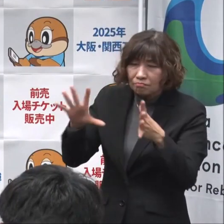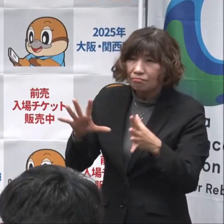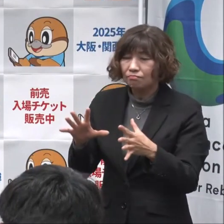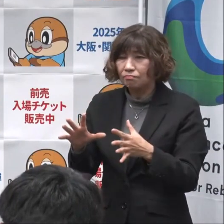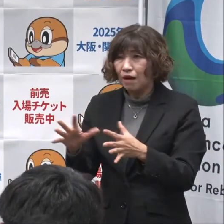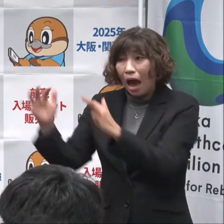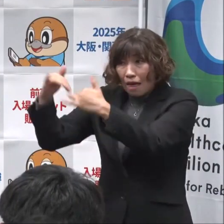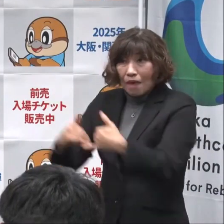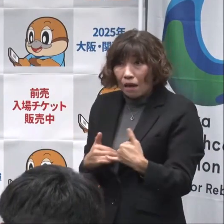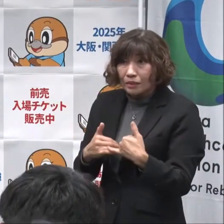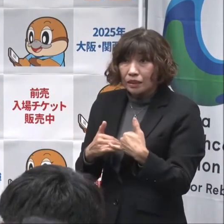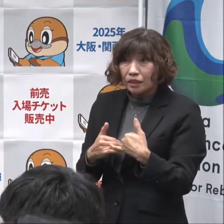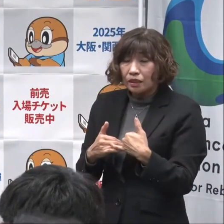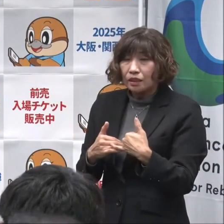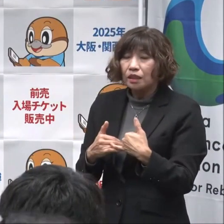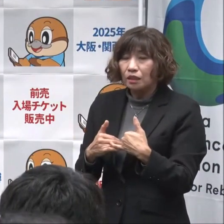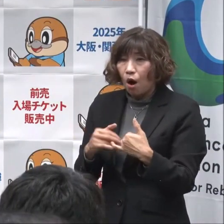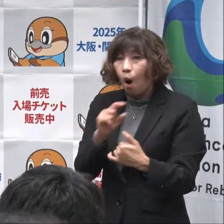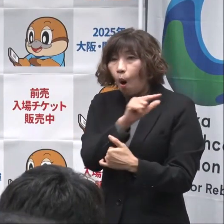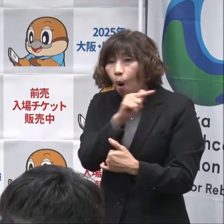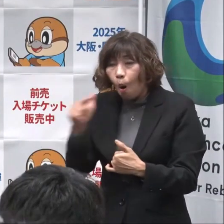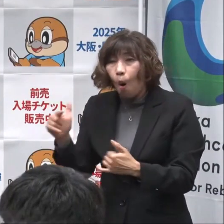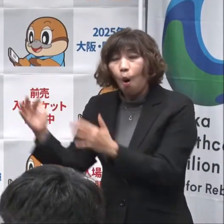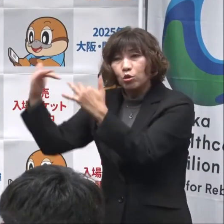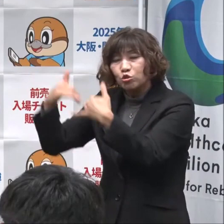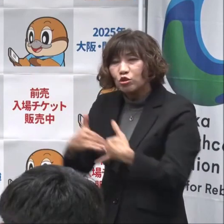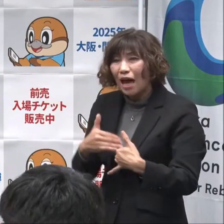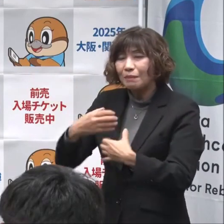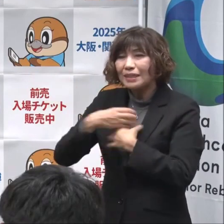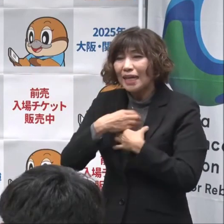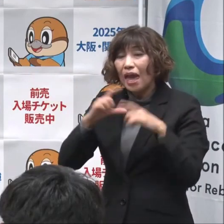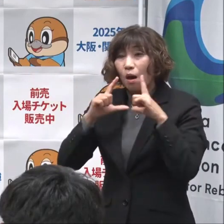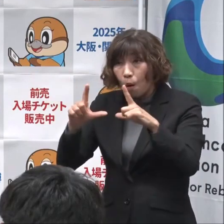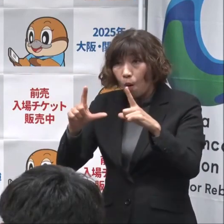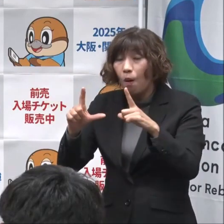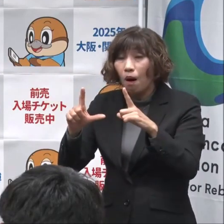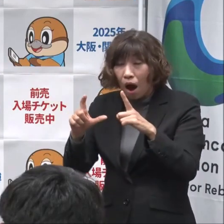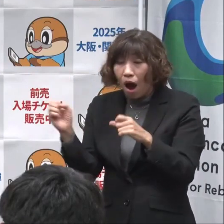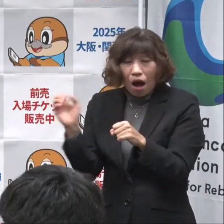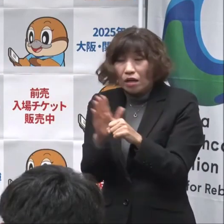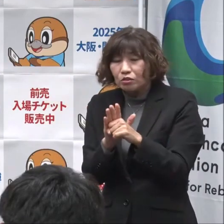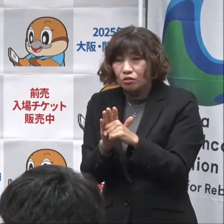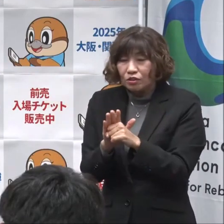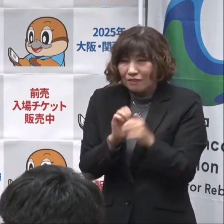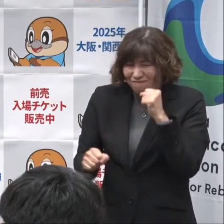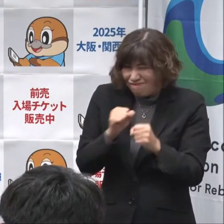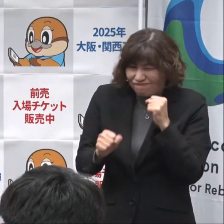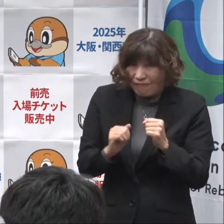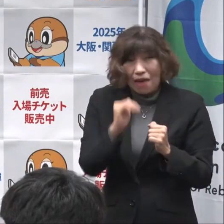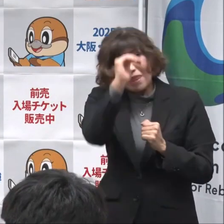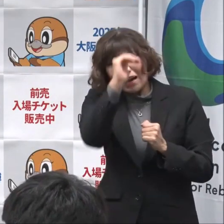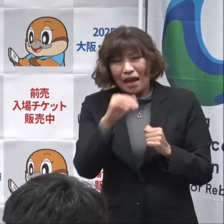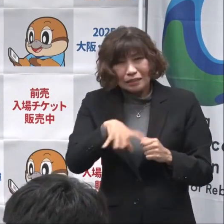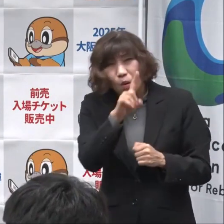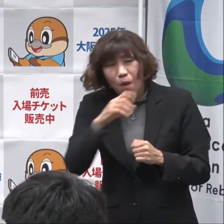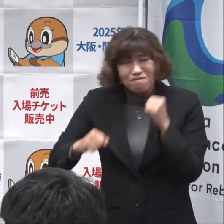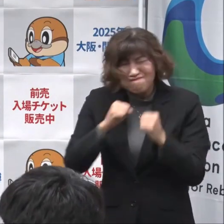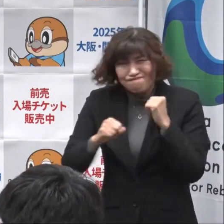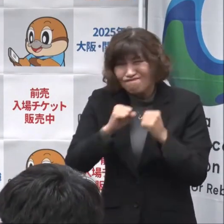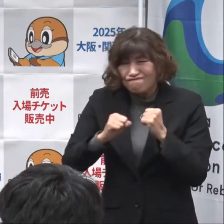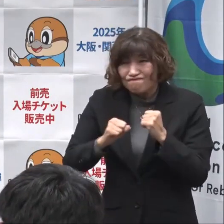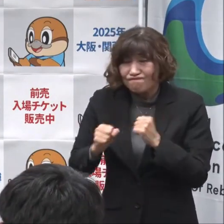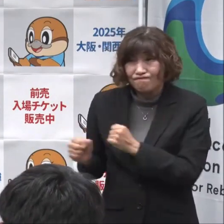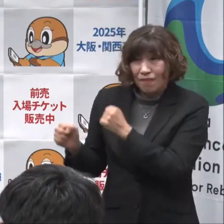大津波警報が出ればですね、即座に高いところに避難をしていただく ということになります。今回の能登地